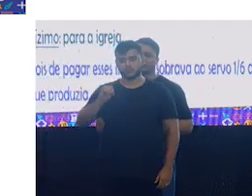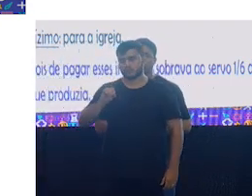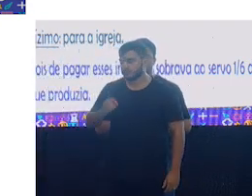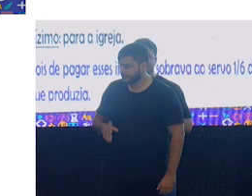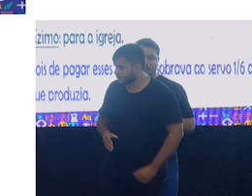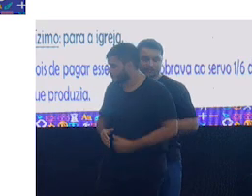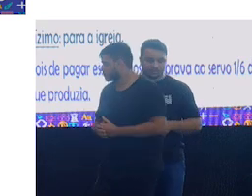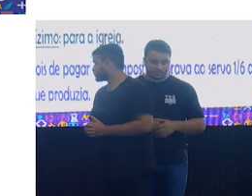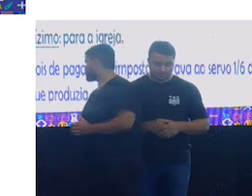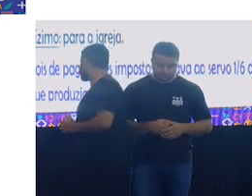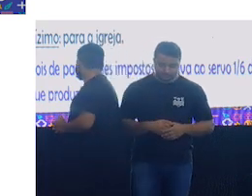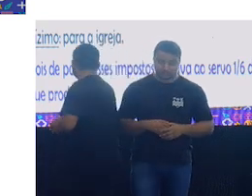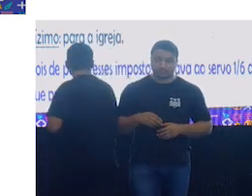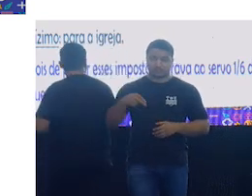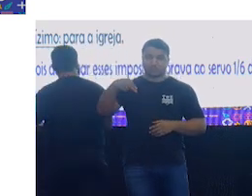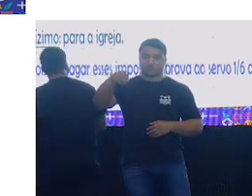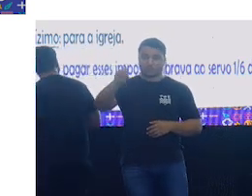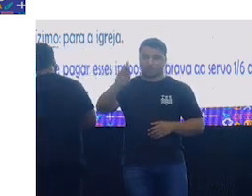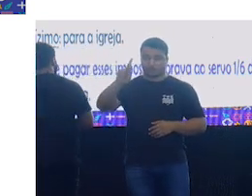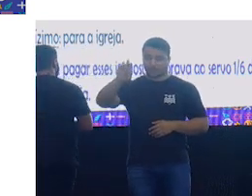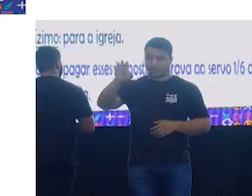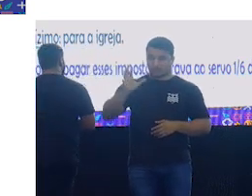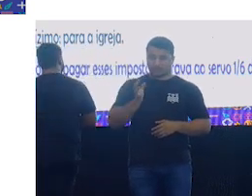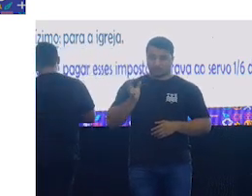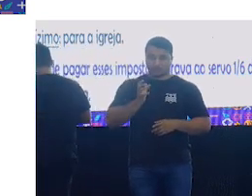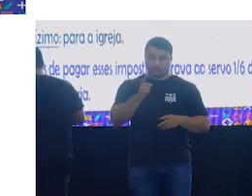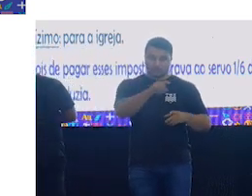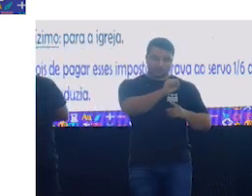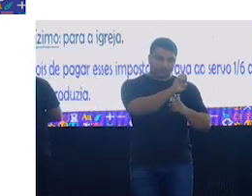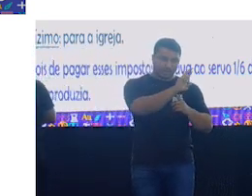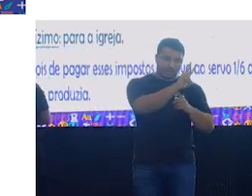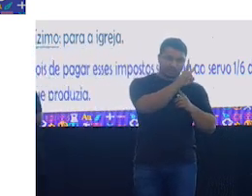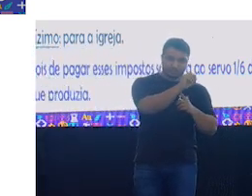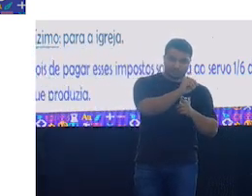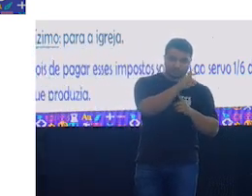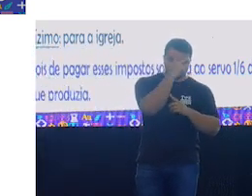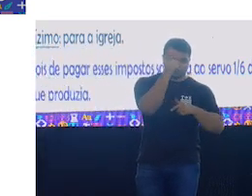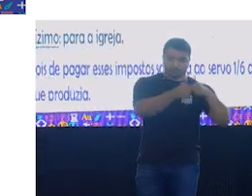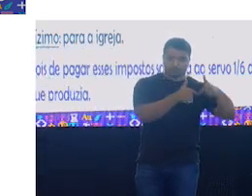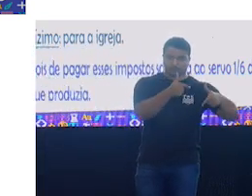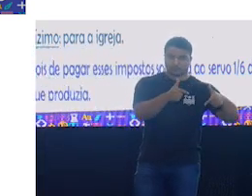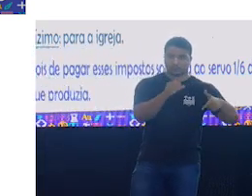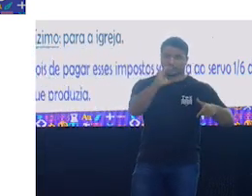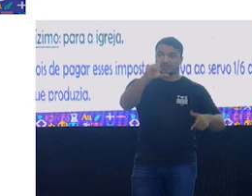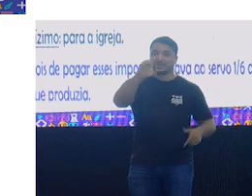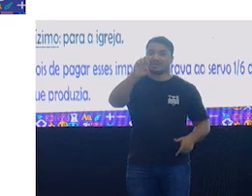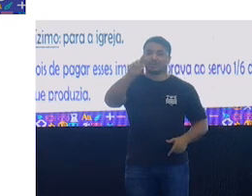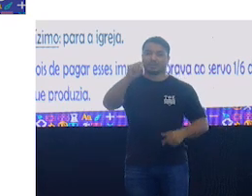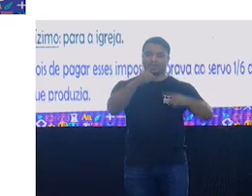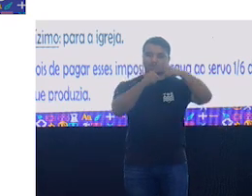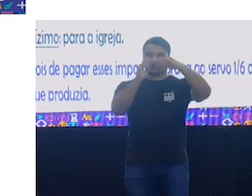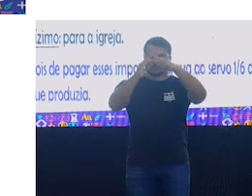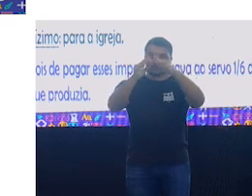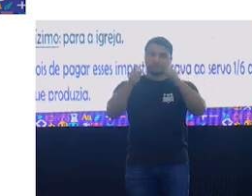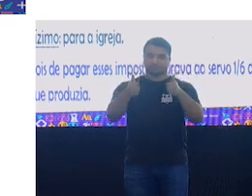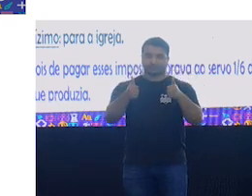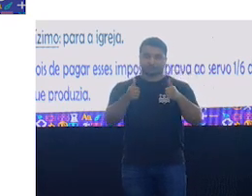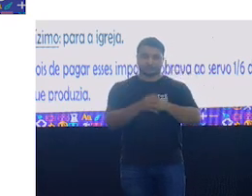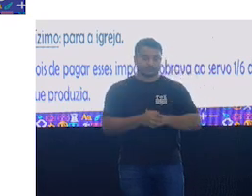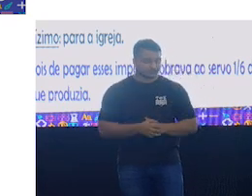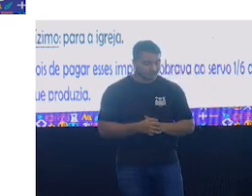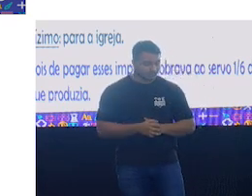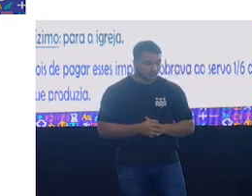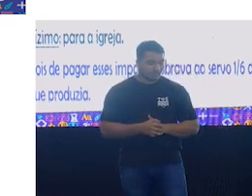nobre e servo. Clero, igreja, nobreza e servo, classe trabalhadora. Tá